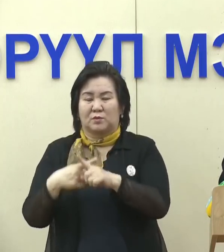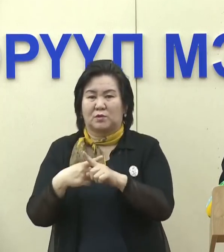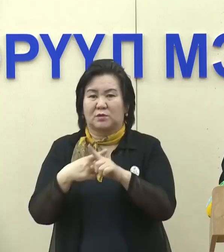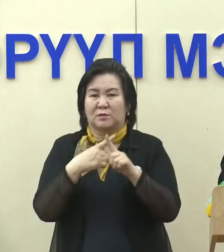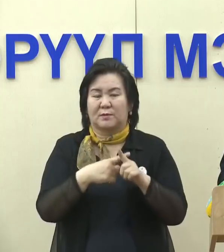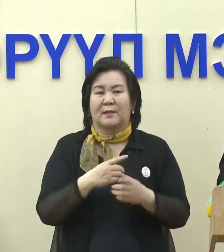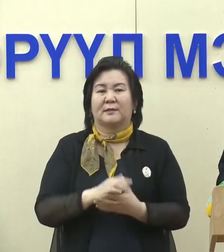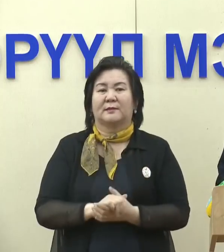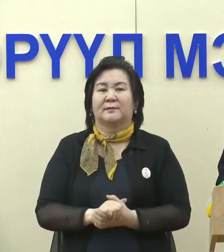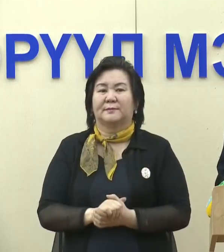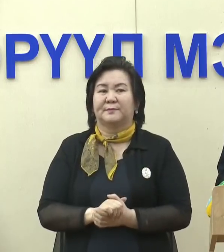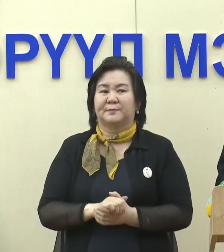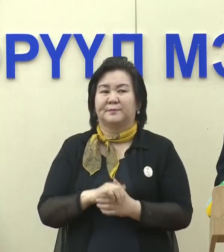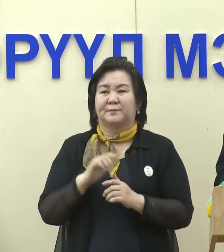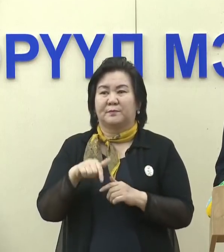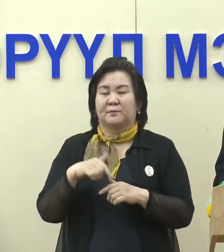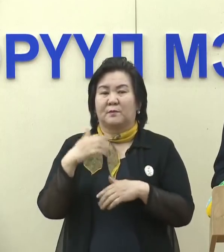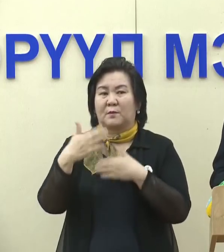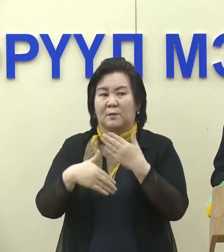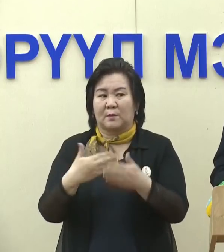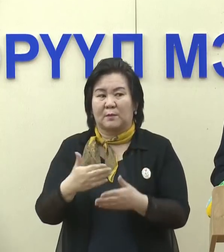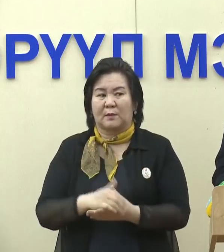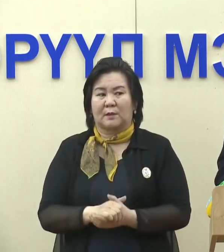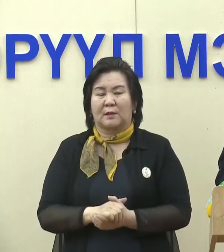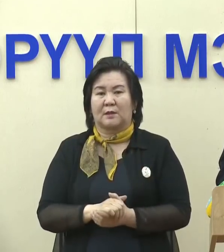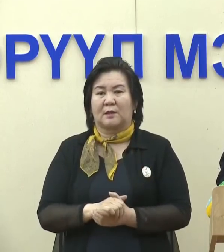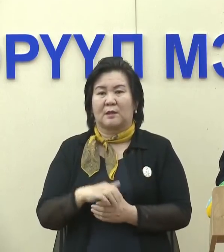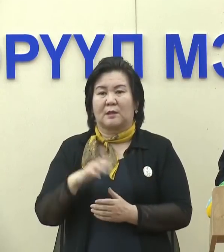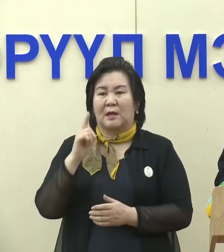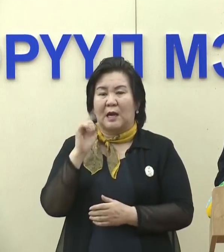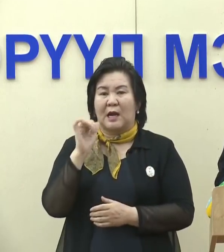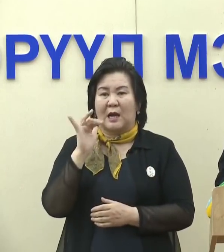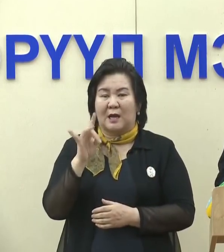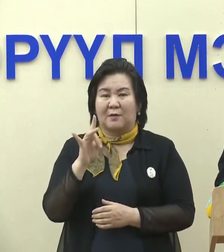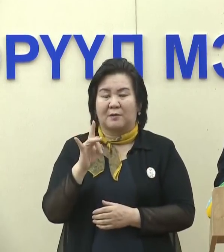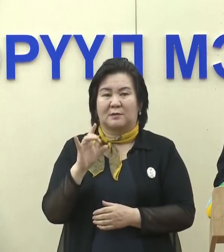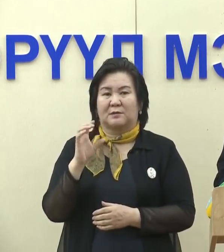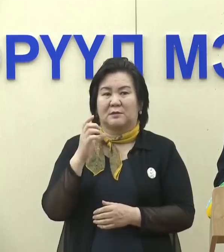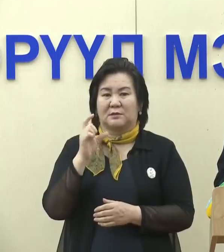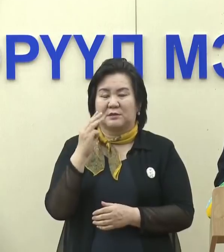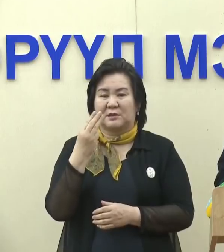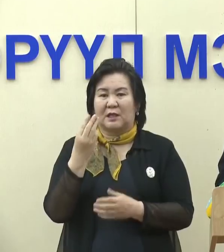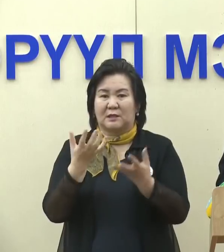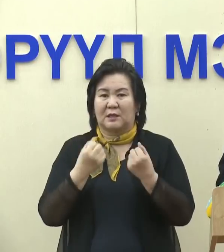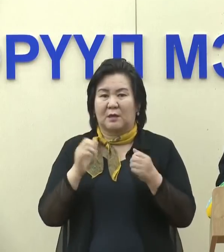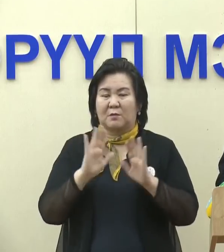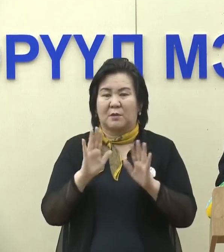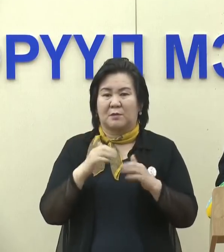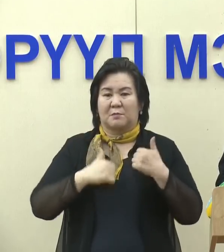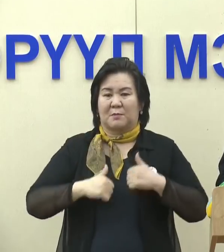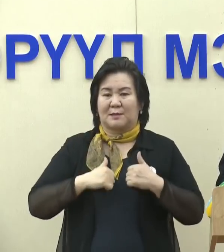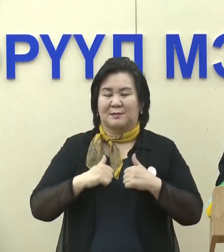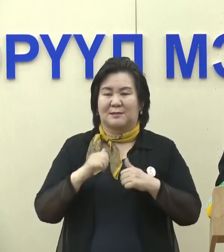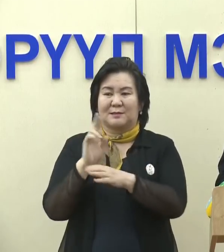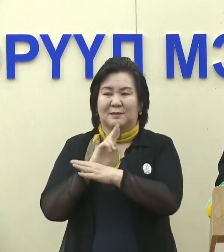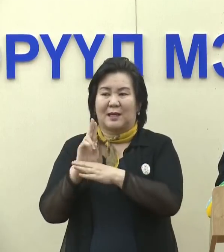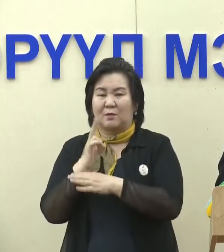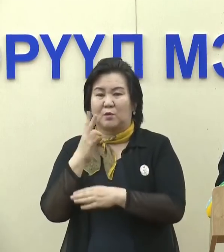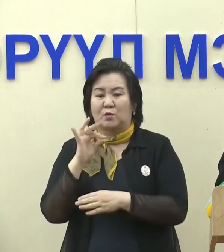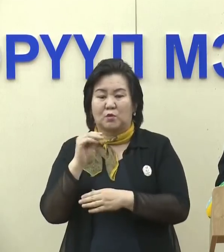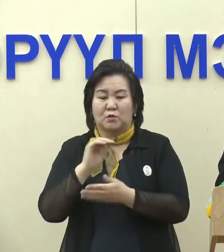өртөж байгаа. За тэгээд үүнээс улбалж энэ хаврын улирлын шалгалтыг авахгүй байх багшийн даалгавраар нөхөх